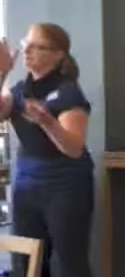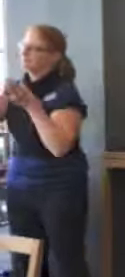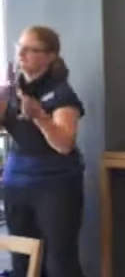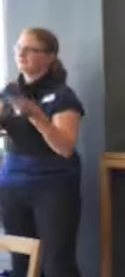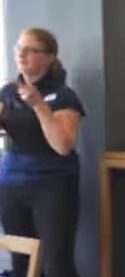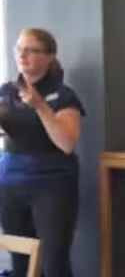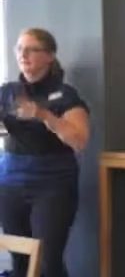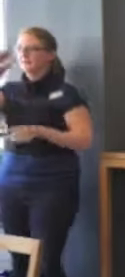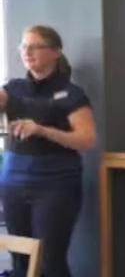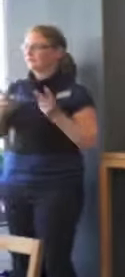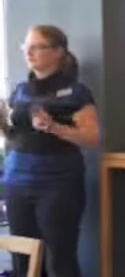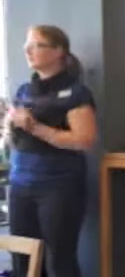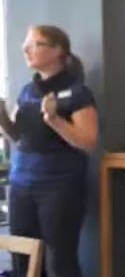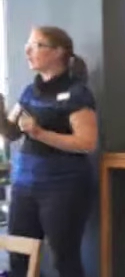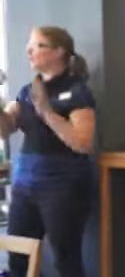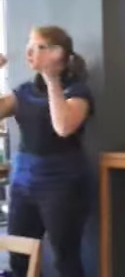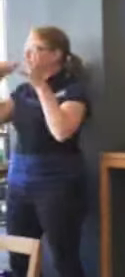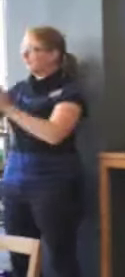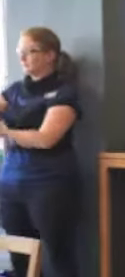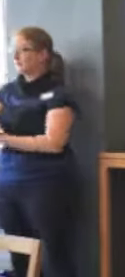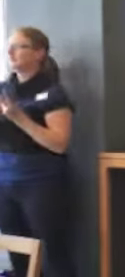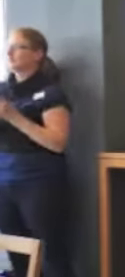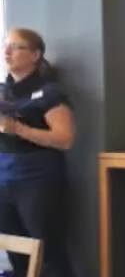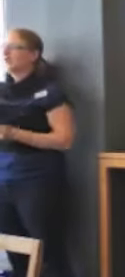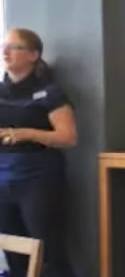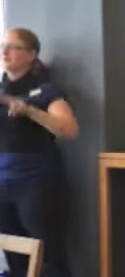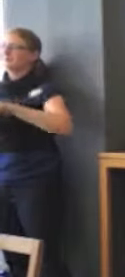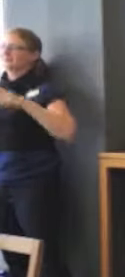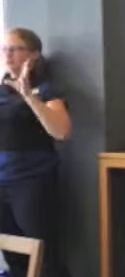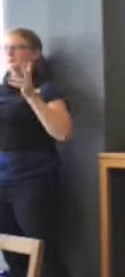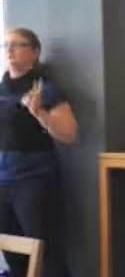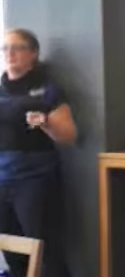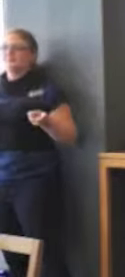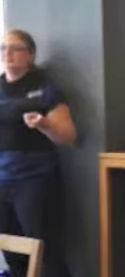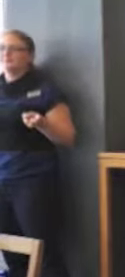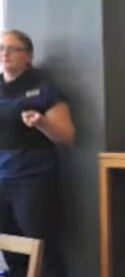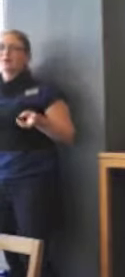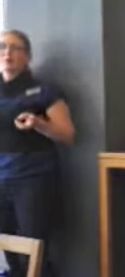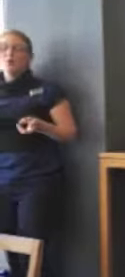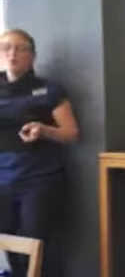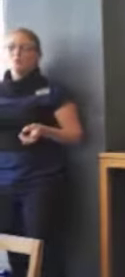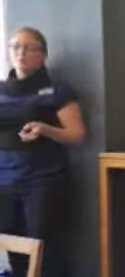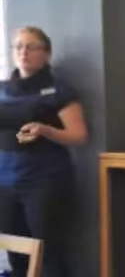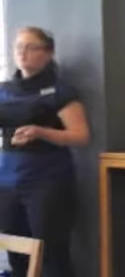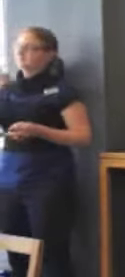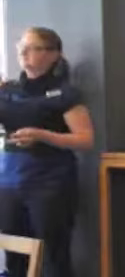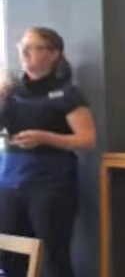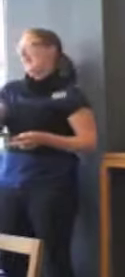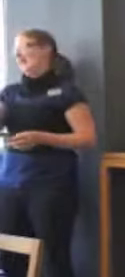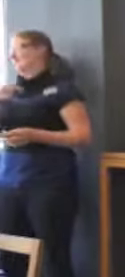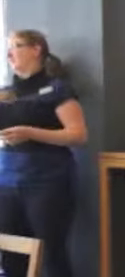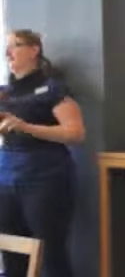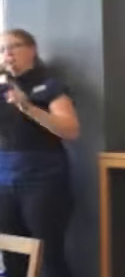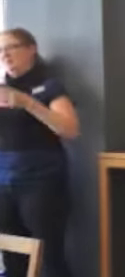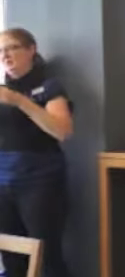här i gruvan, då klarar man det överallt. Annars då ska det mycket till att inte kunna komma med ursäkter att vi kan inte det